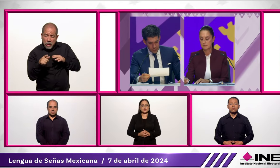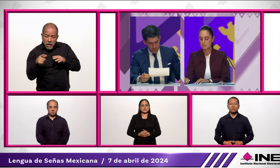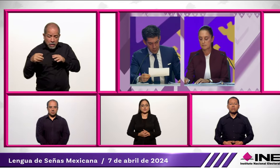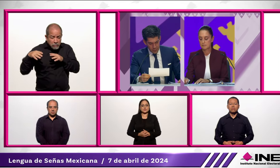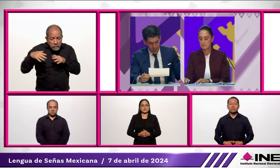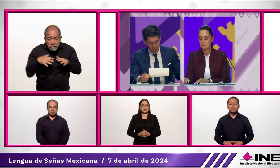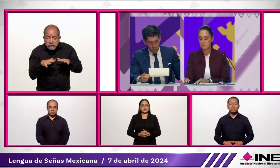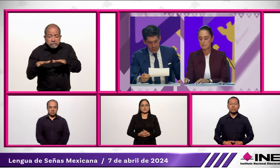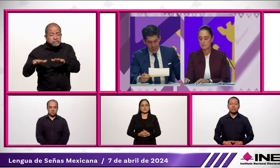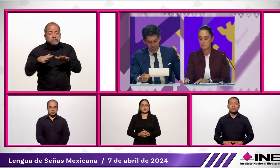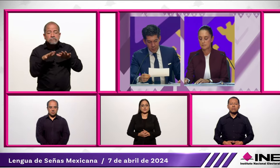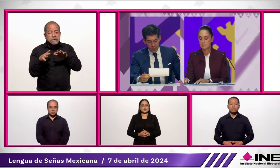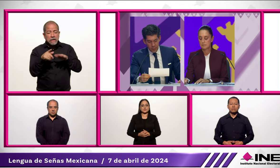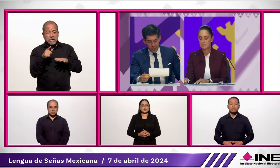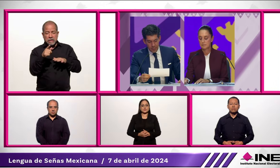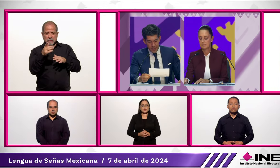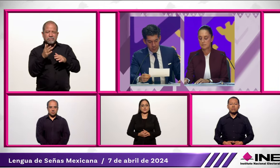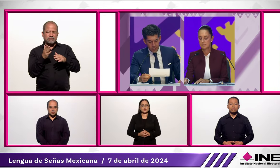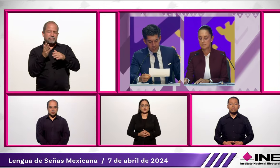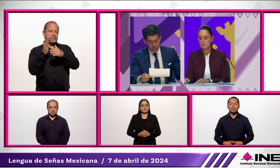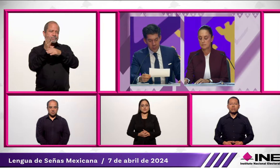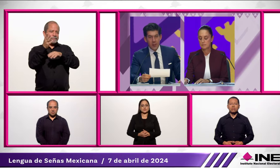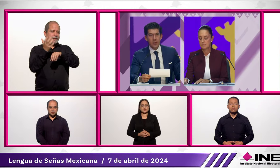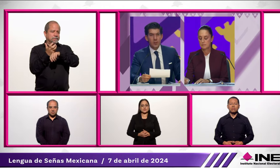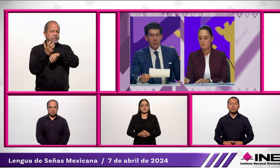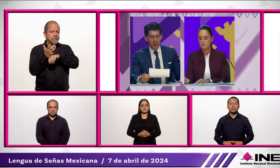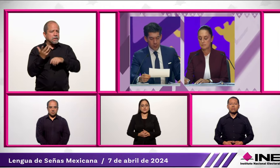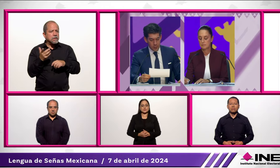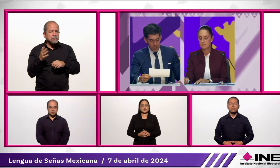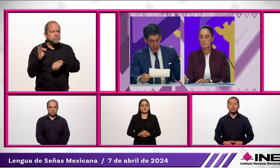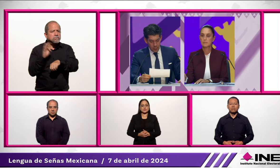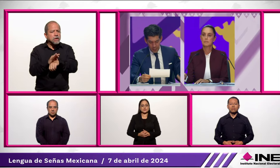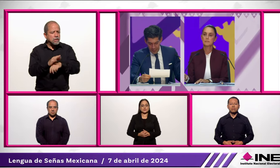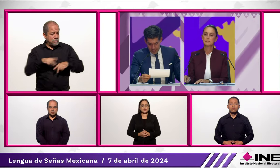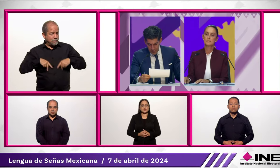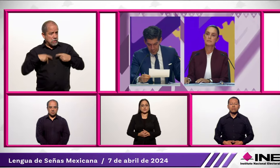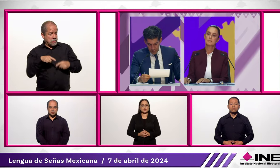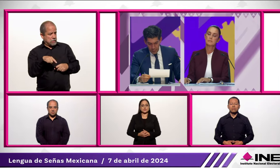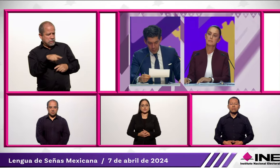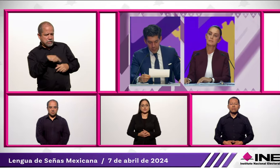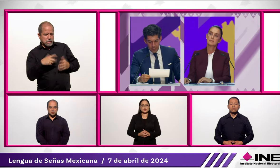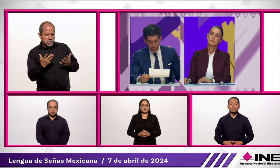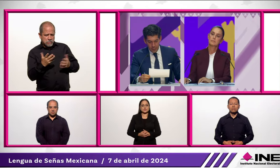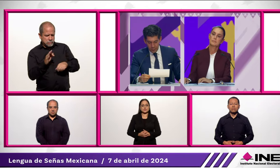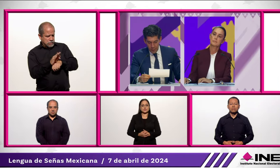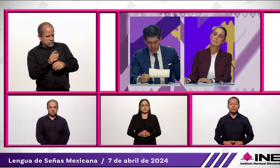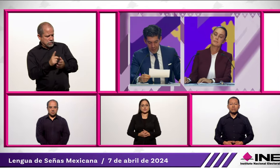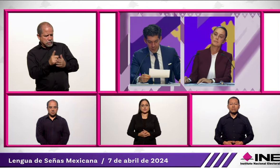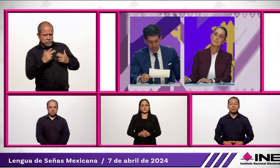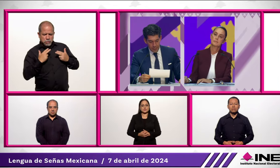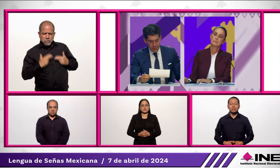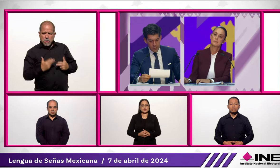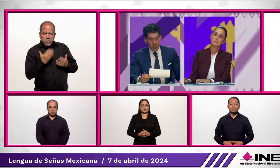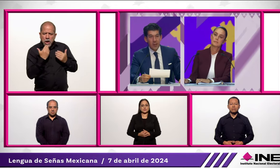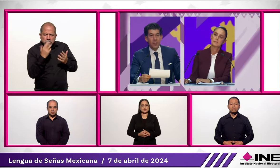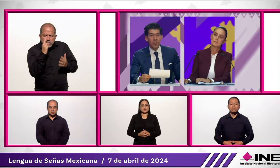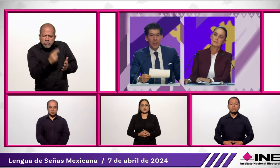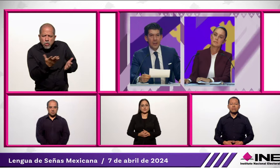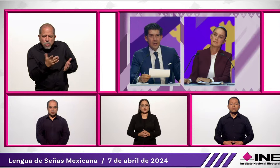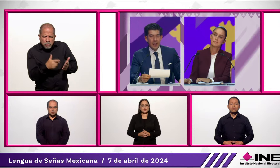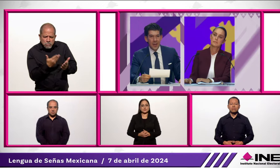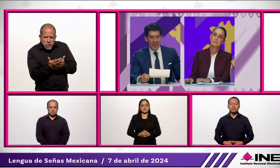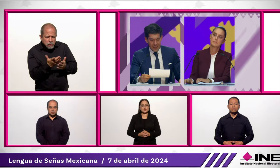los Estados Unidos, ¿cuál será su enfoque para proteger sus derechos humanos, abordar las causas fundamentales de la migración